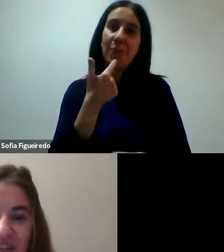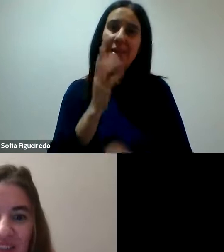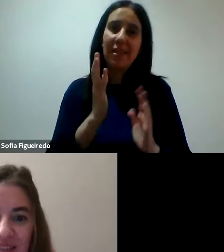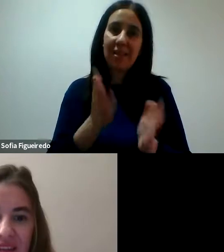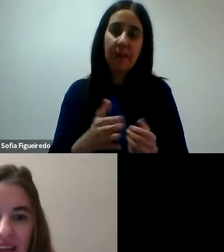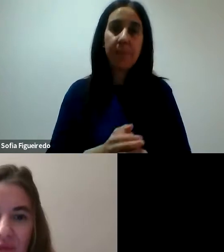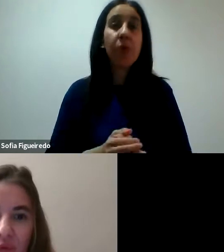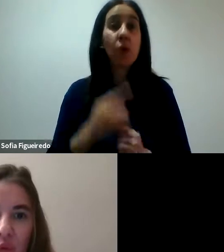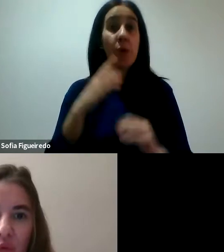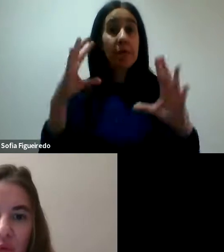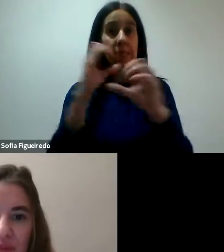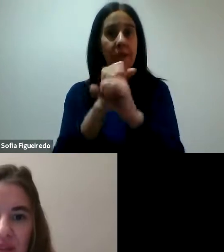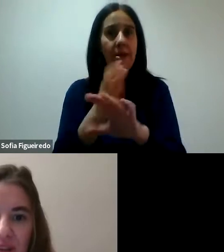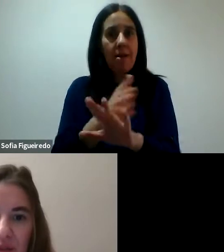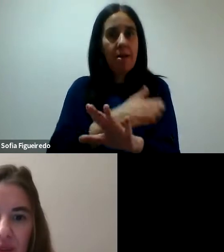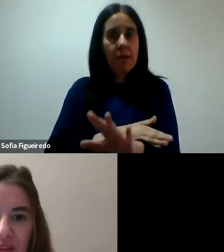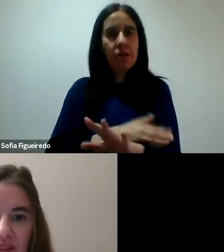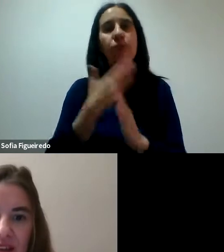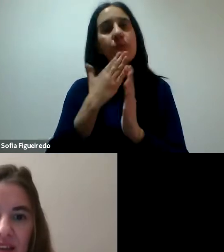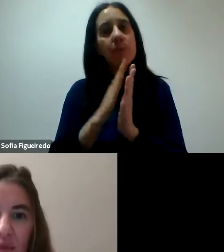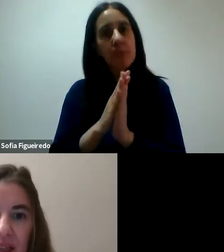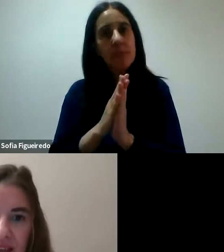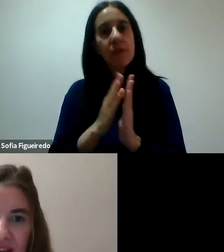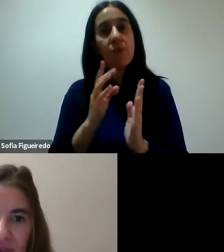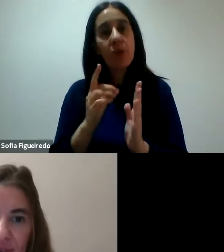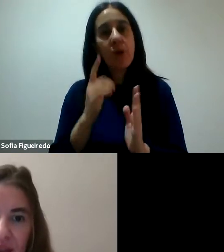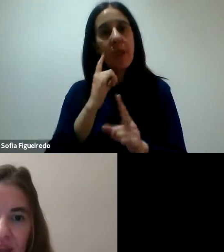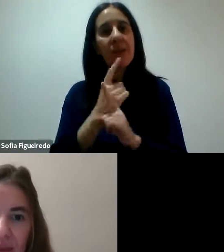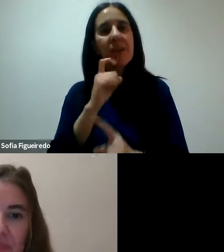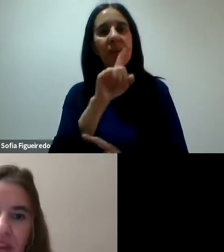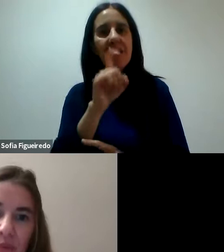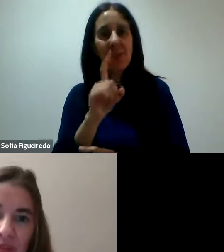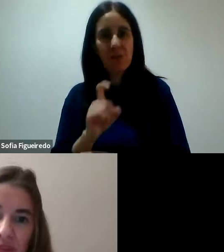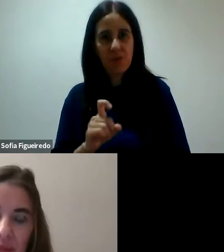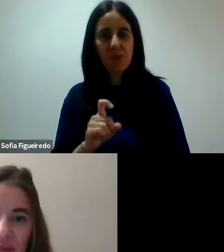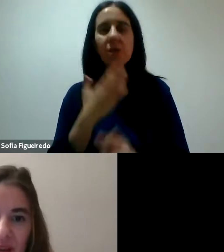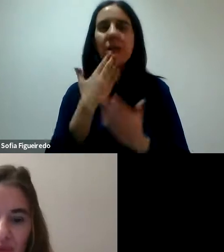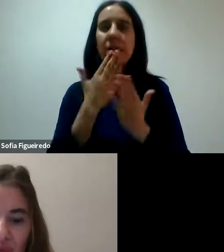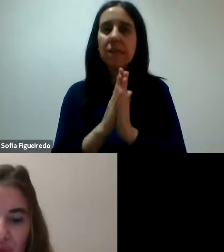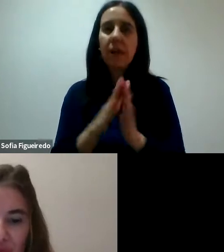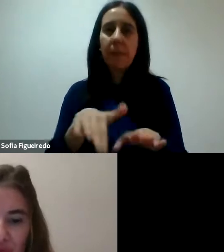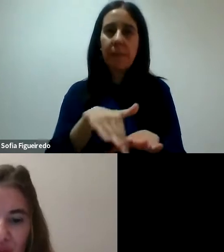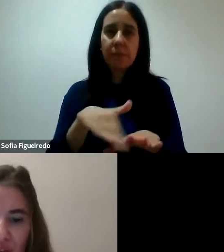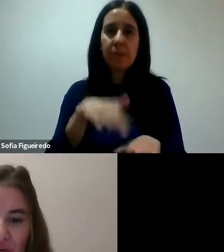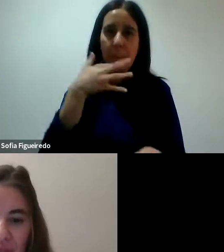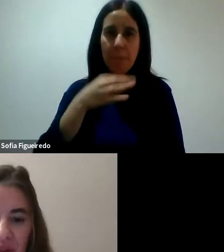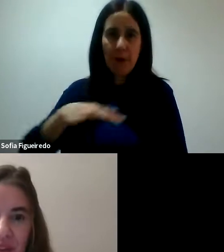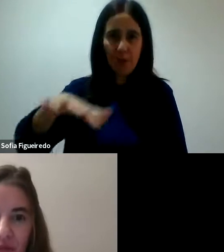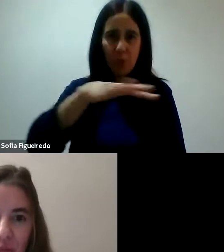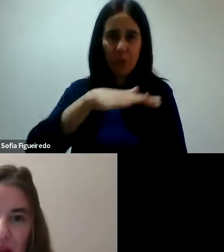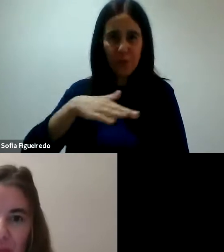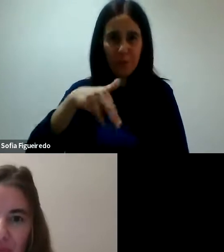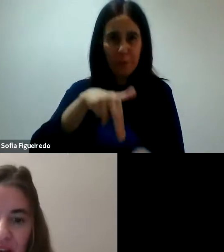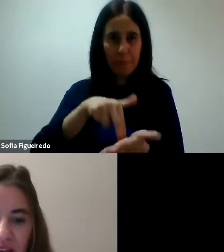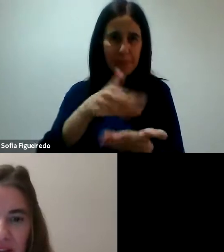antes de encerrar, vou iniciar aqui o inquérito e pedir a participação de todos os